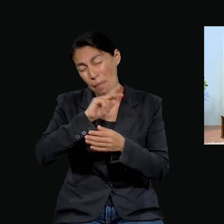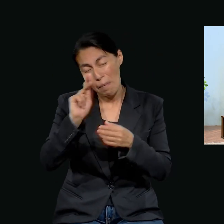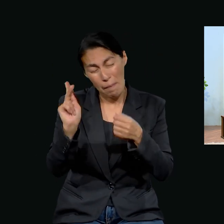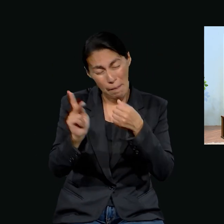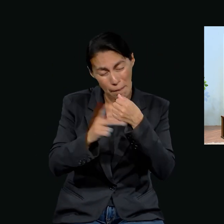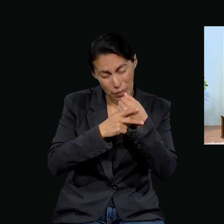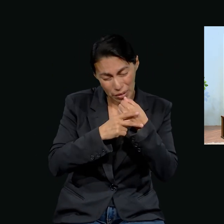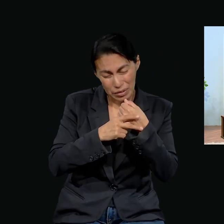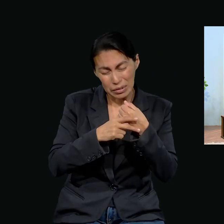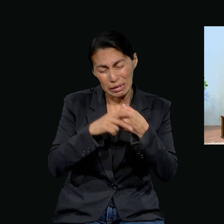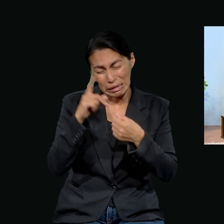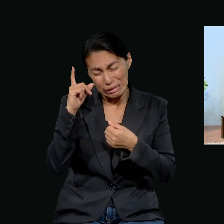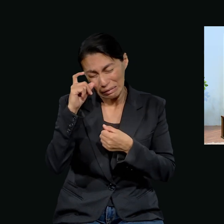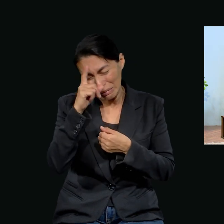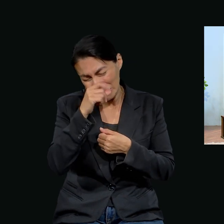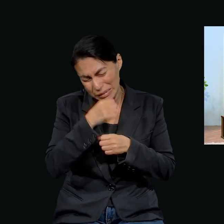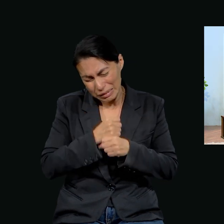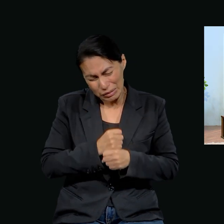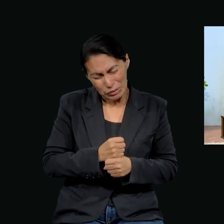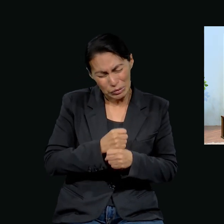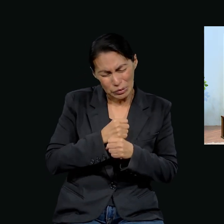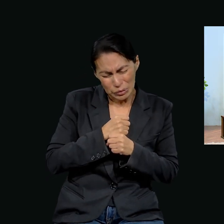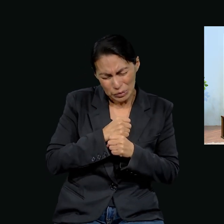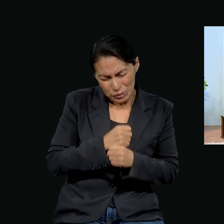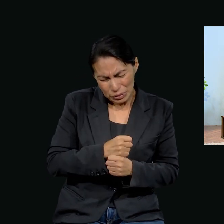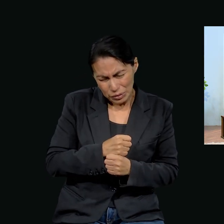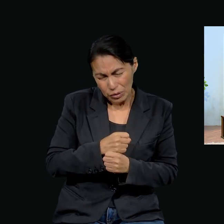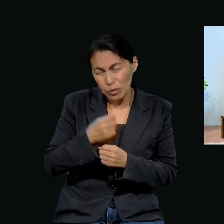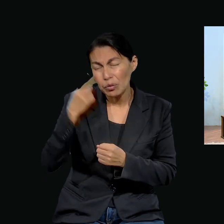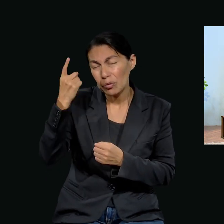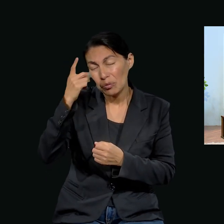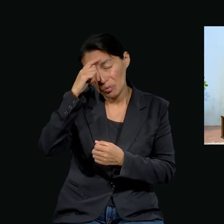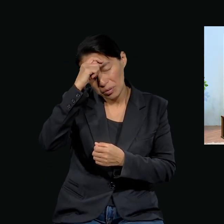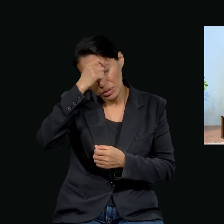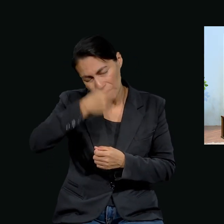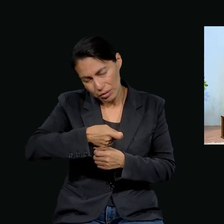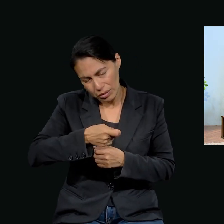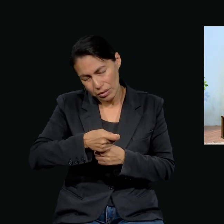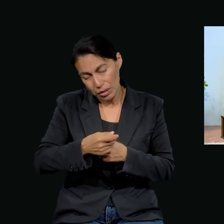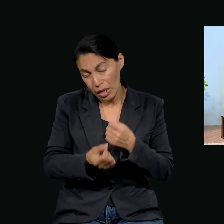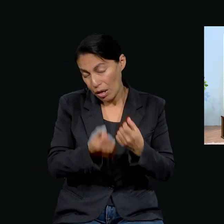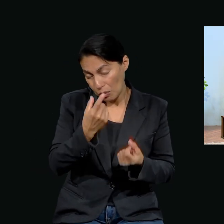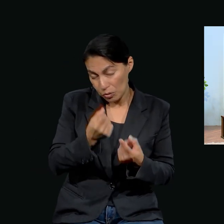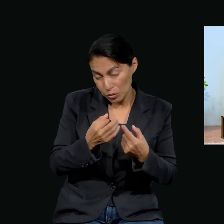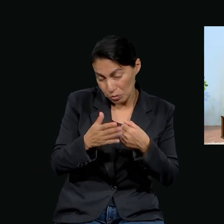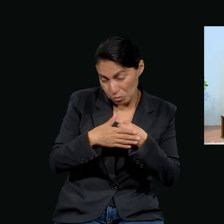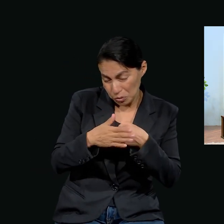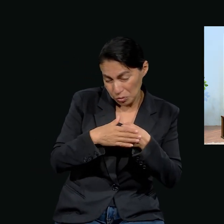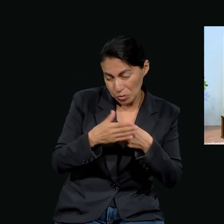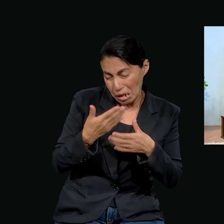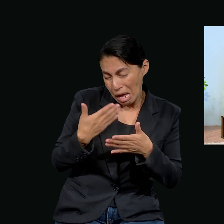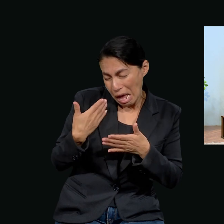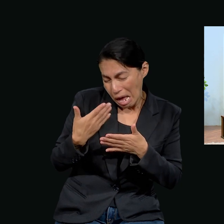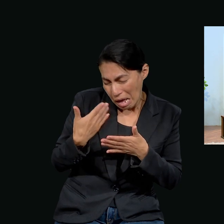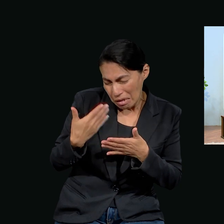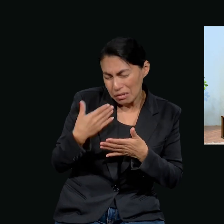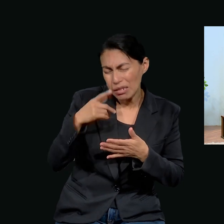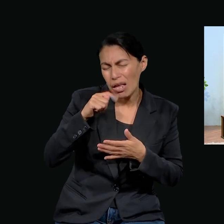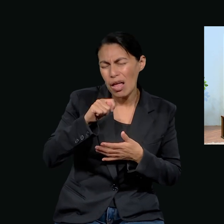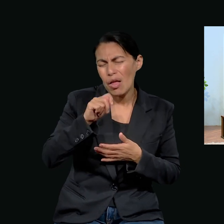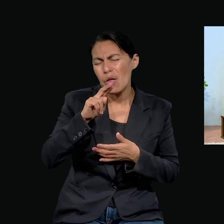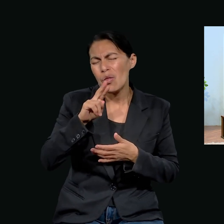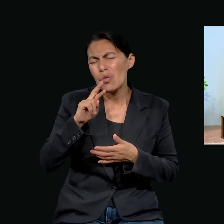Turquía Hemos visto Tanto horror Con toda esa destrucción